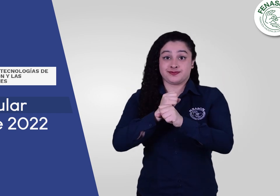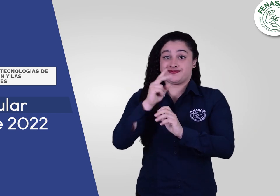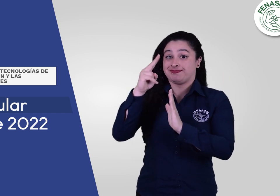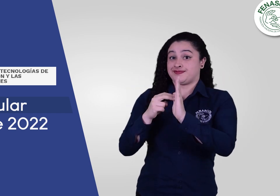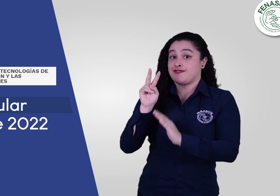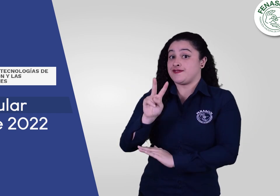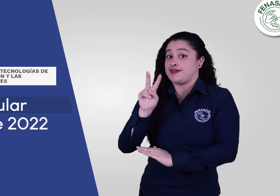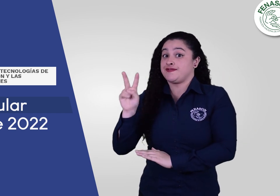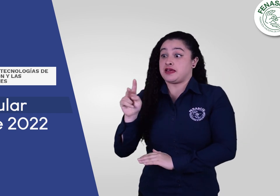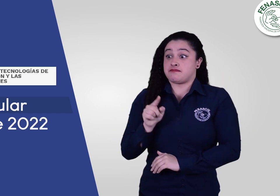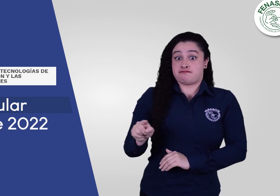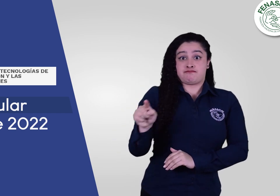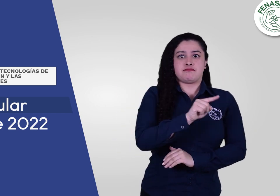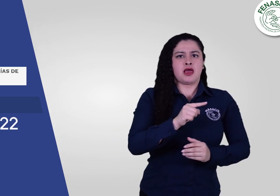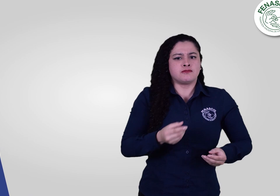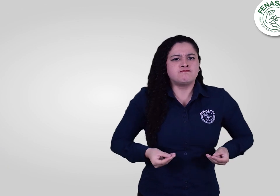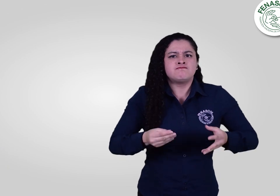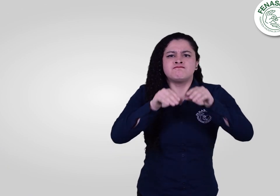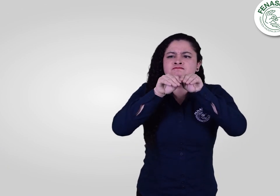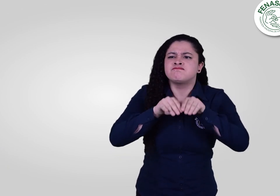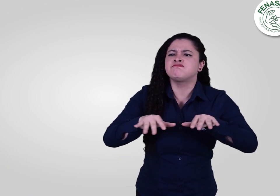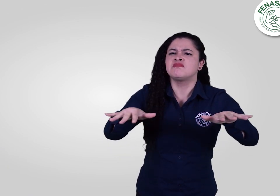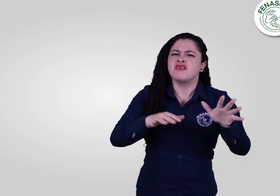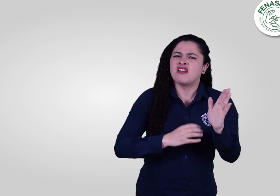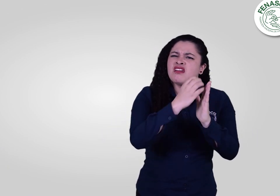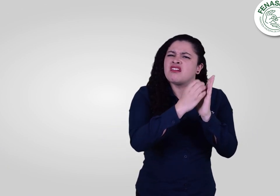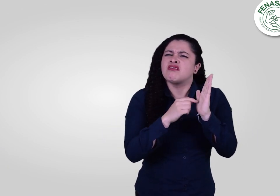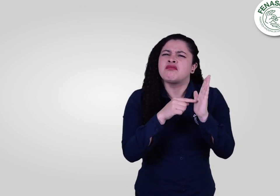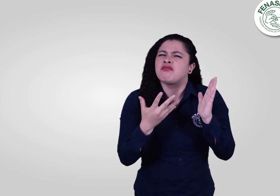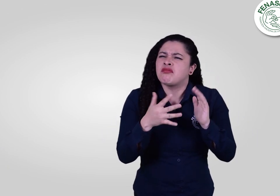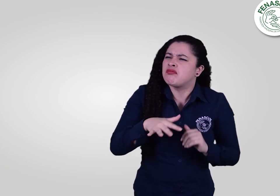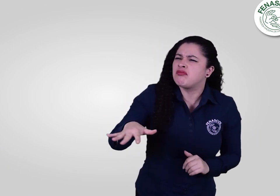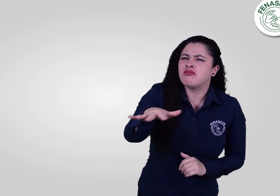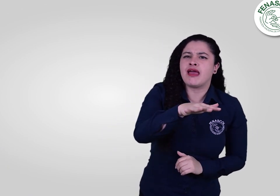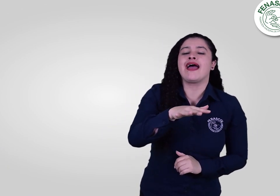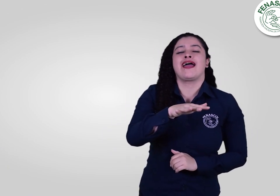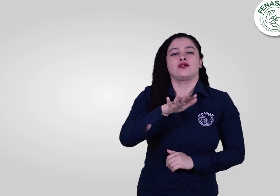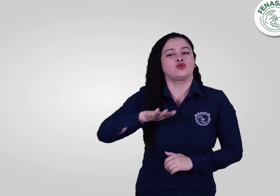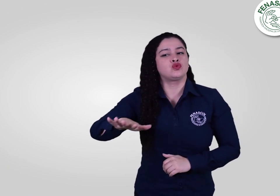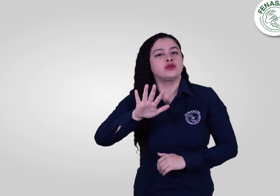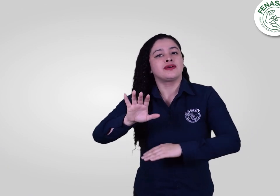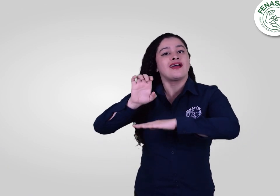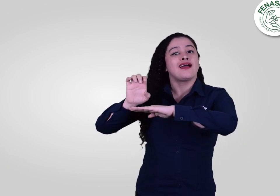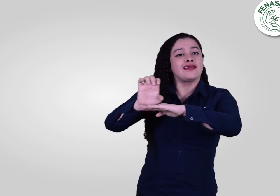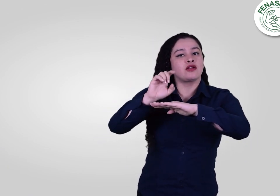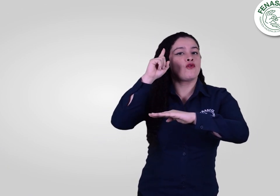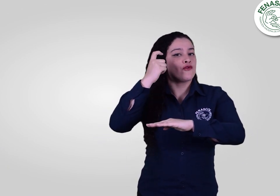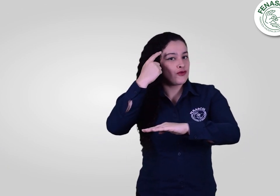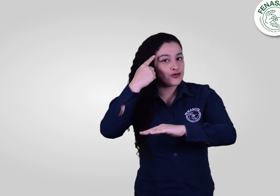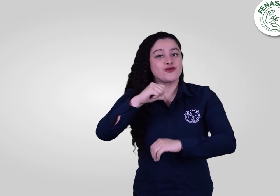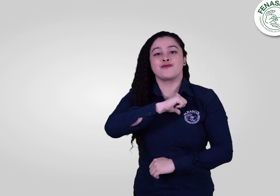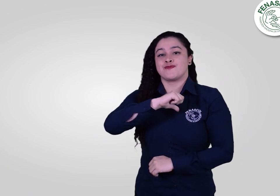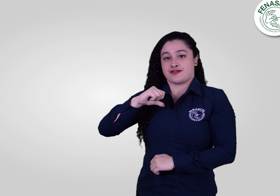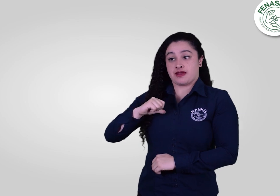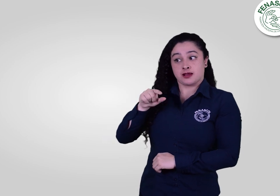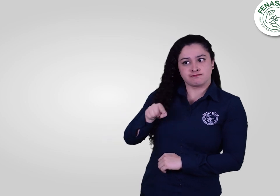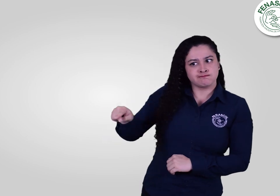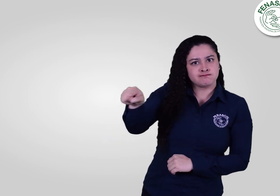2022 mediante la cual comunica a las entidades públicas y Privadas del país